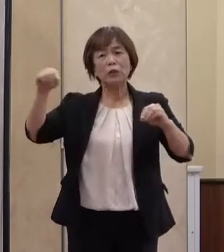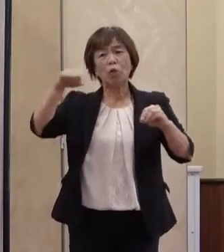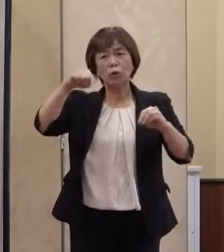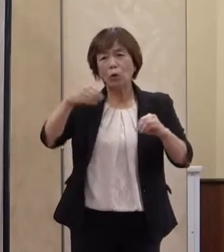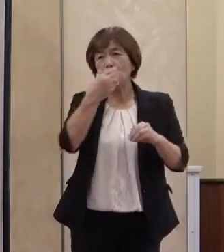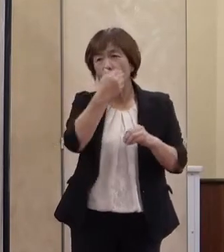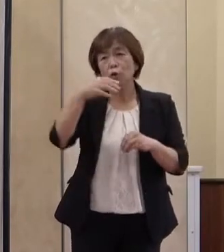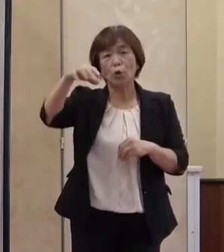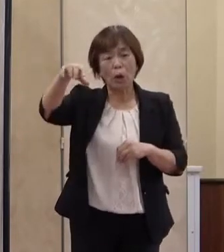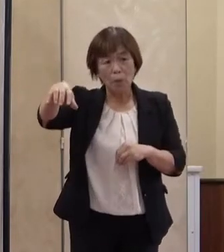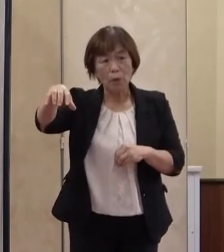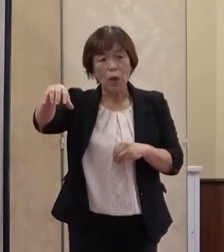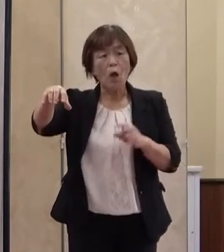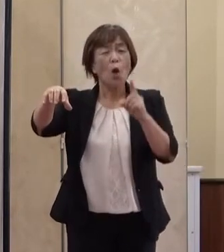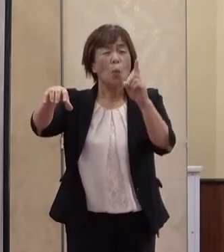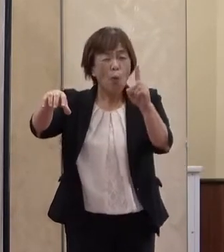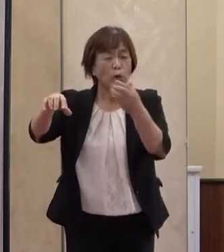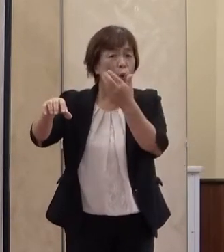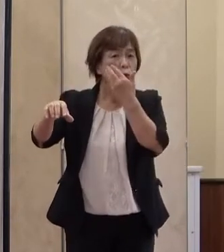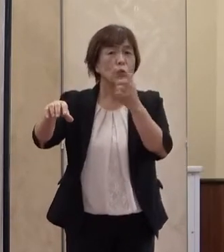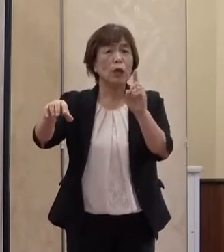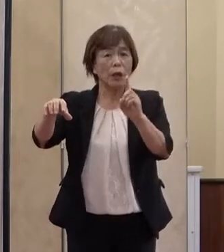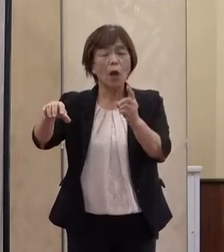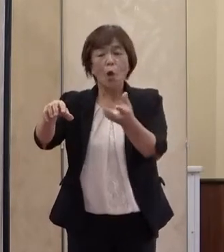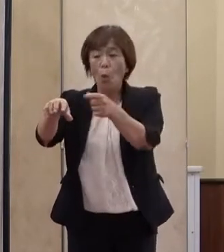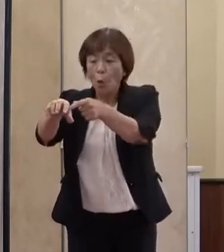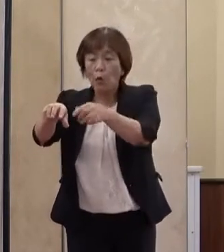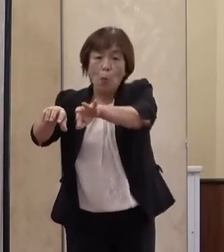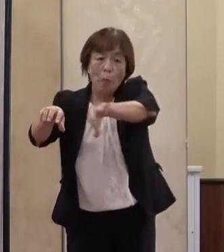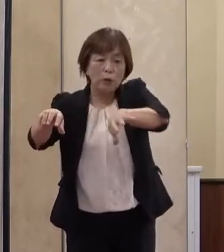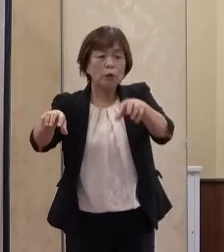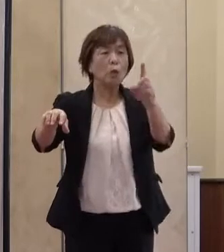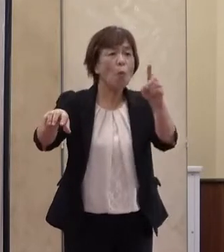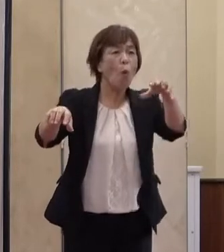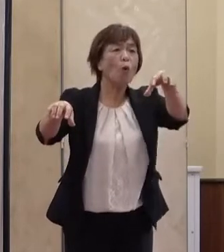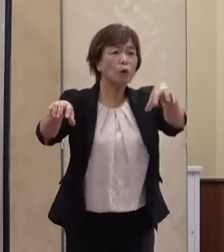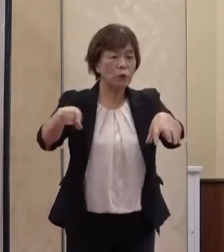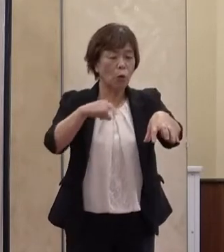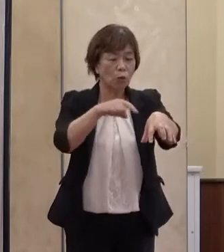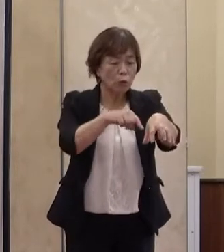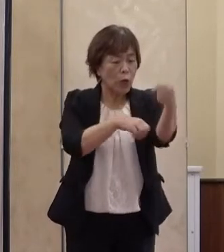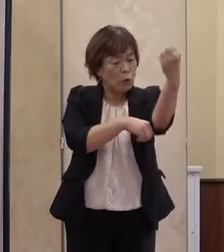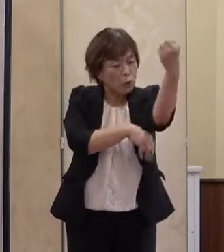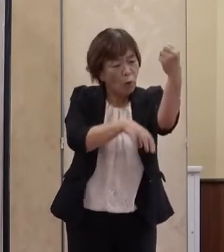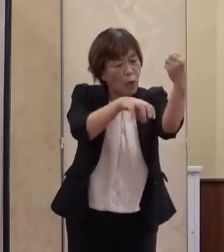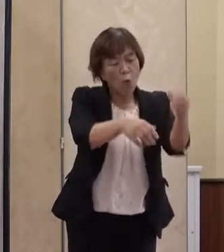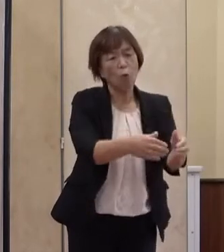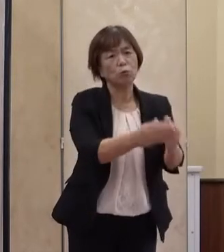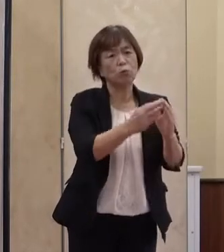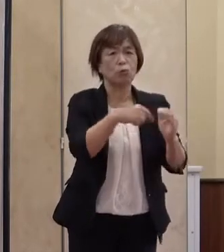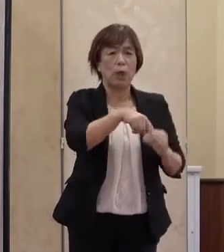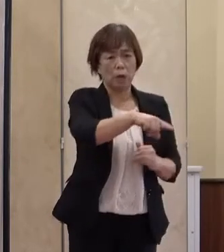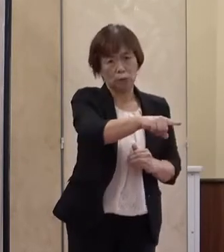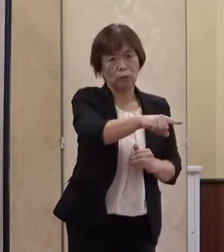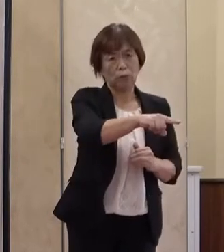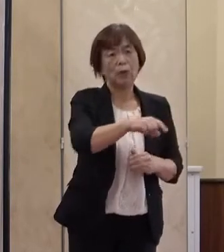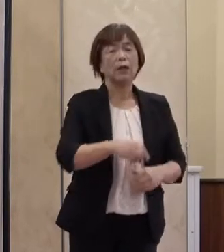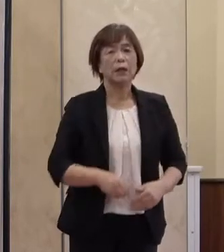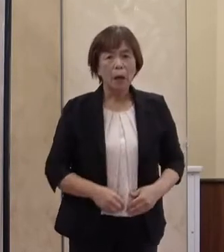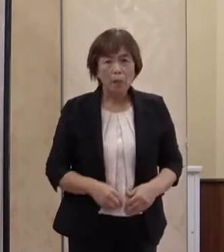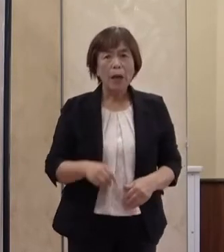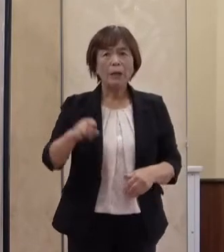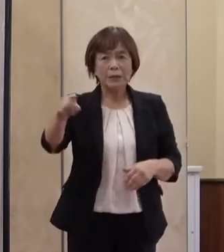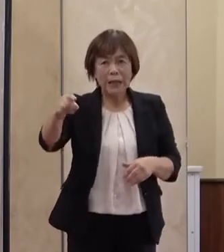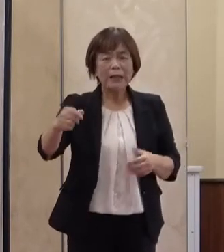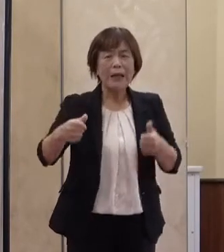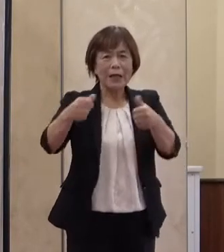です。でももう一つ重要なことはやっぱりもう一つの拠点をきっちり作っていくと、ある意味その切磋琢磨